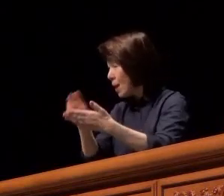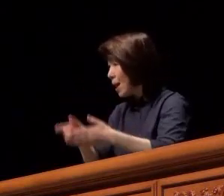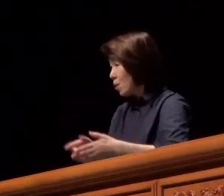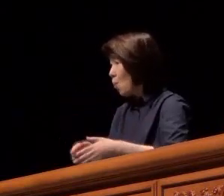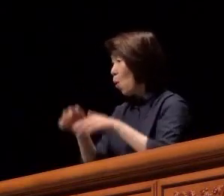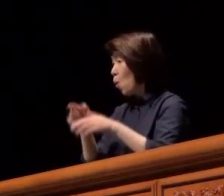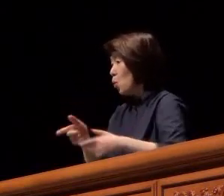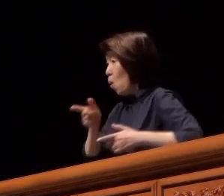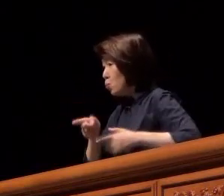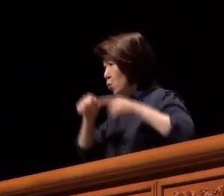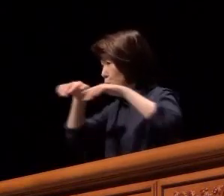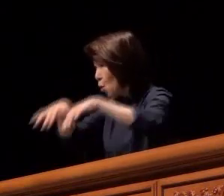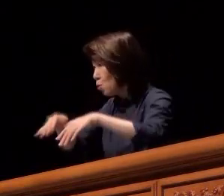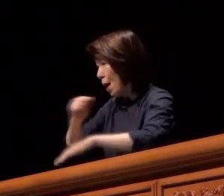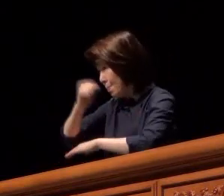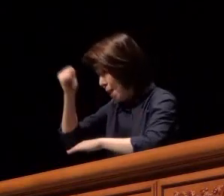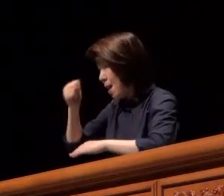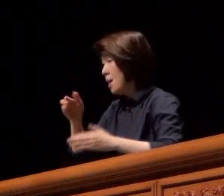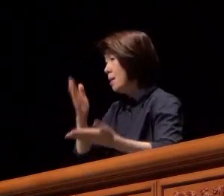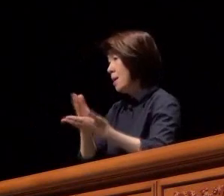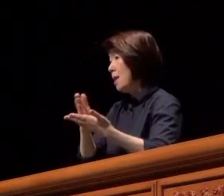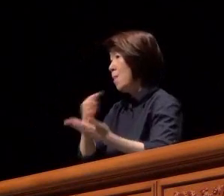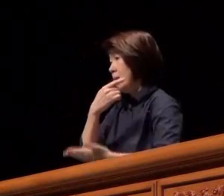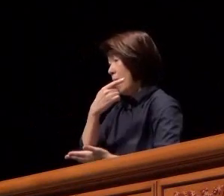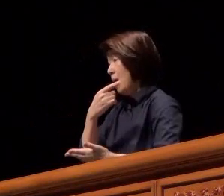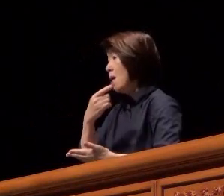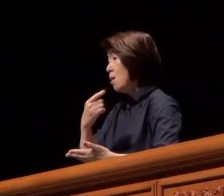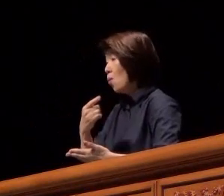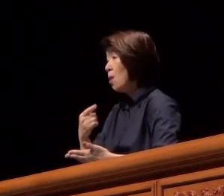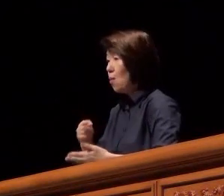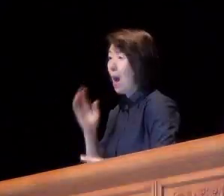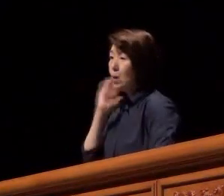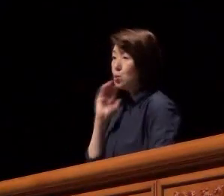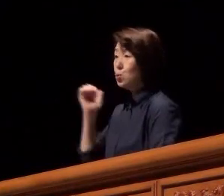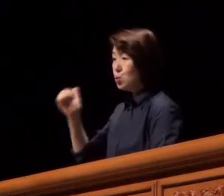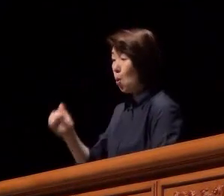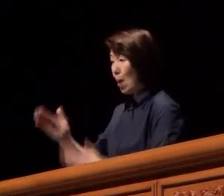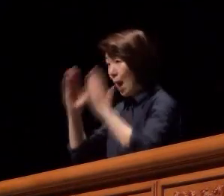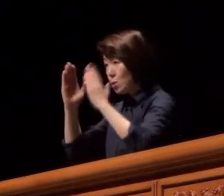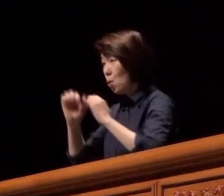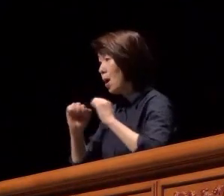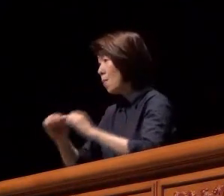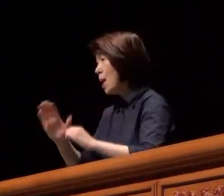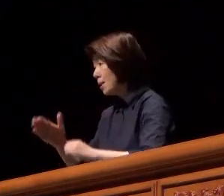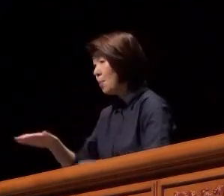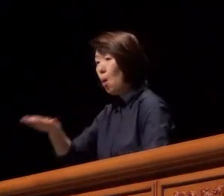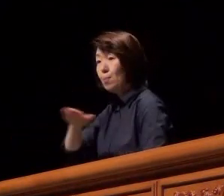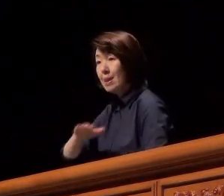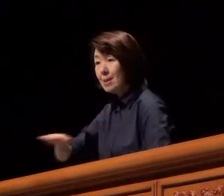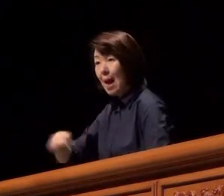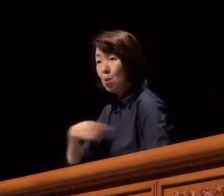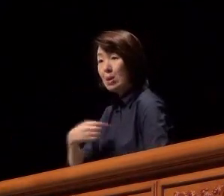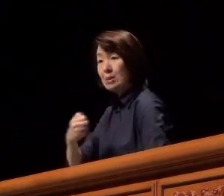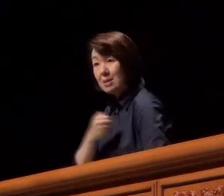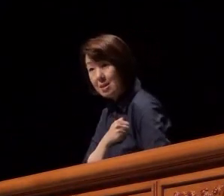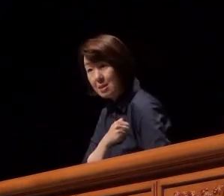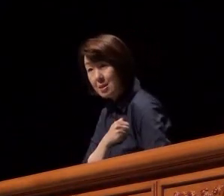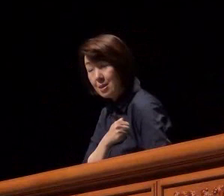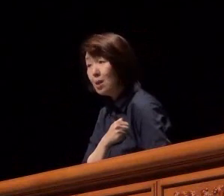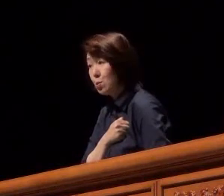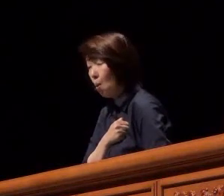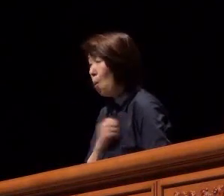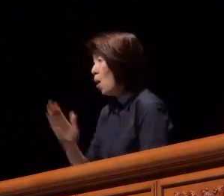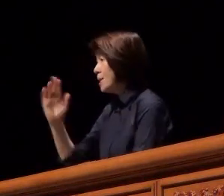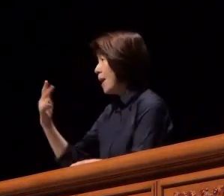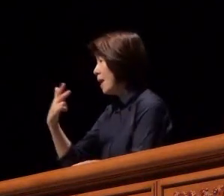行使を否認した。これはね、あの首相がいくら一生懸命やってもね、あのみんなの意思というもの、つまり